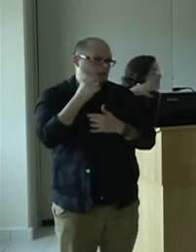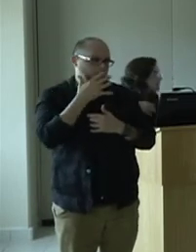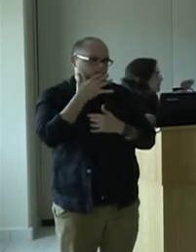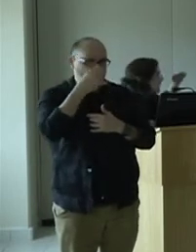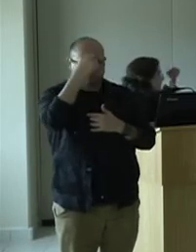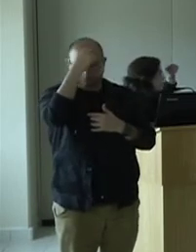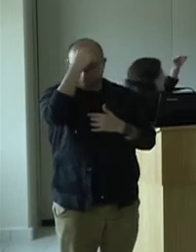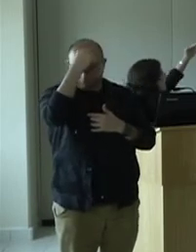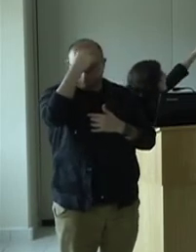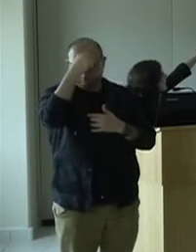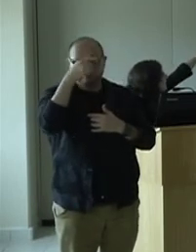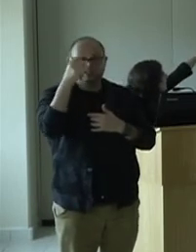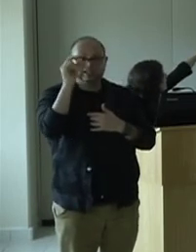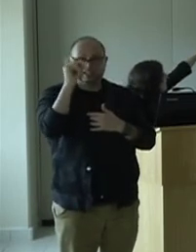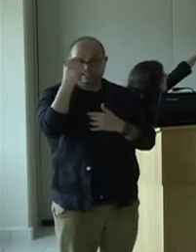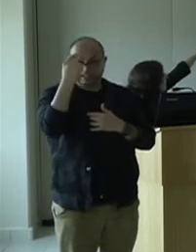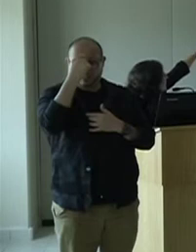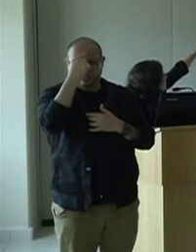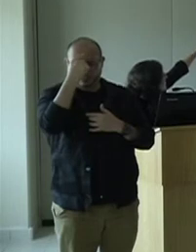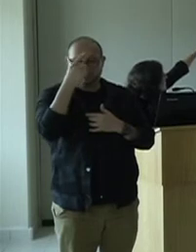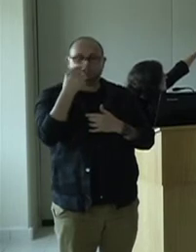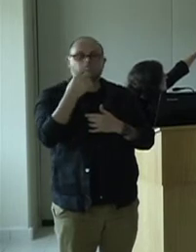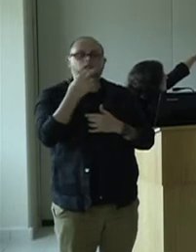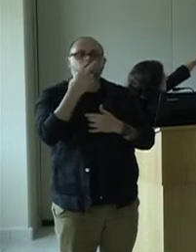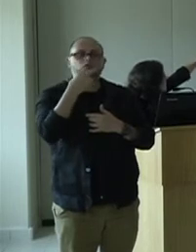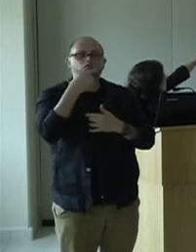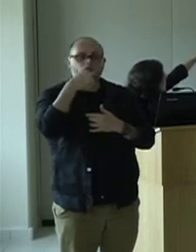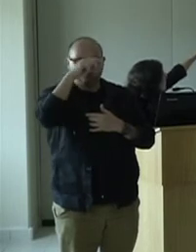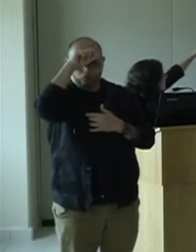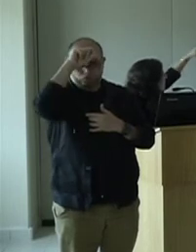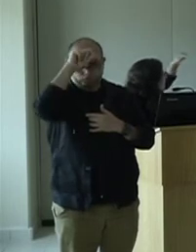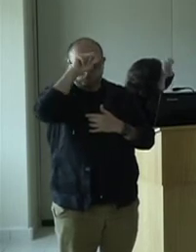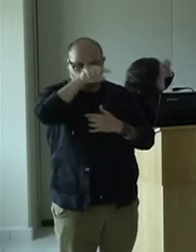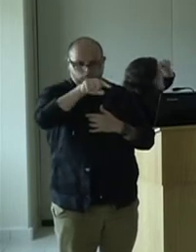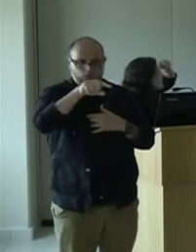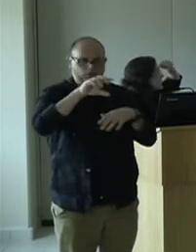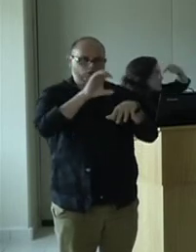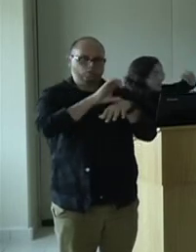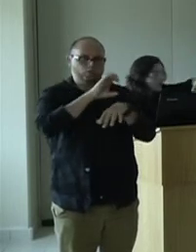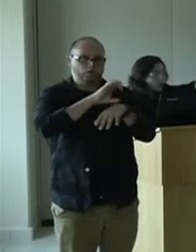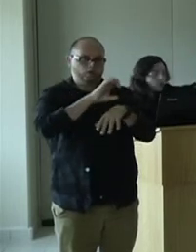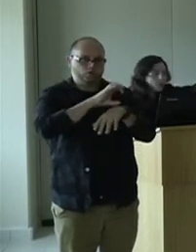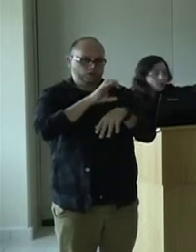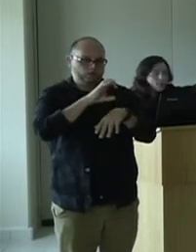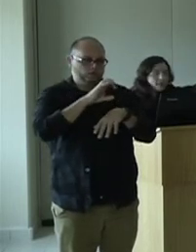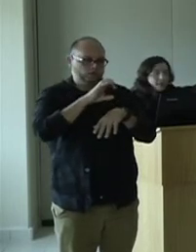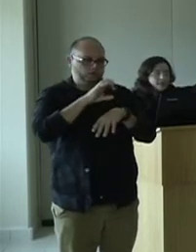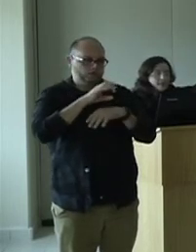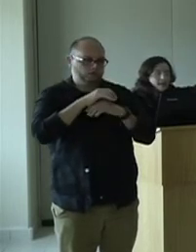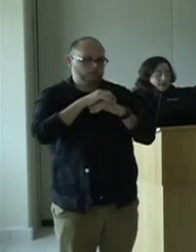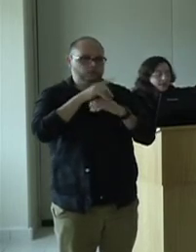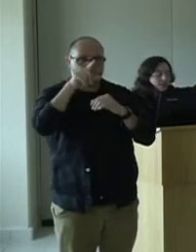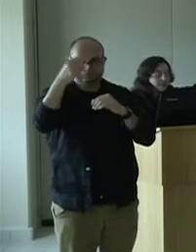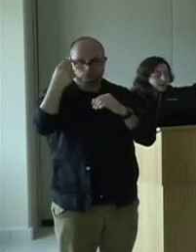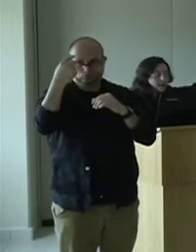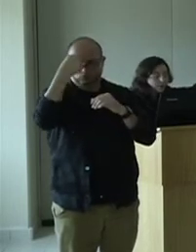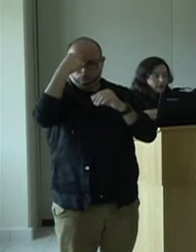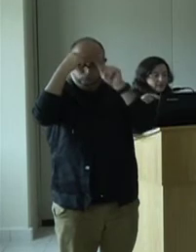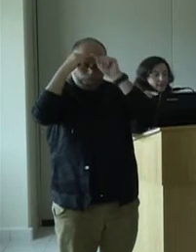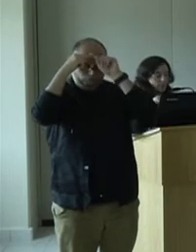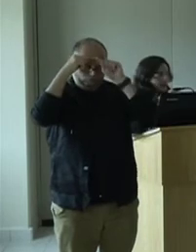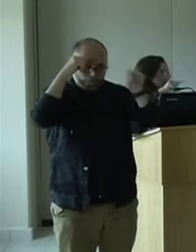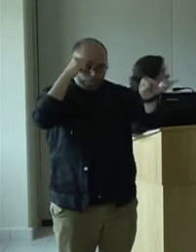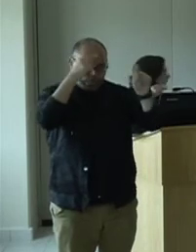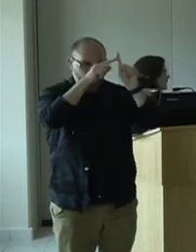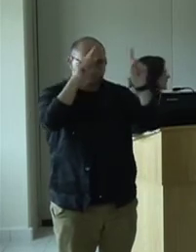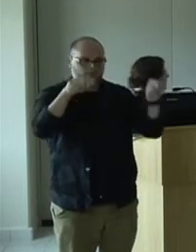ese sticker refracta la luz infrarroja de su equipo que está sobre la computadora y entonces lo manda hacia la pantalla, lo que